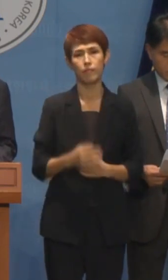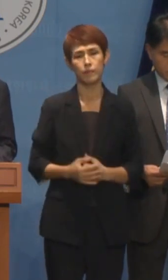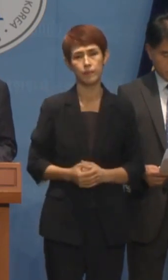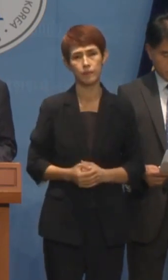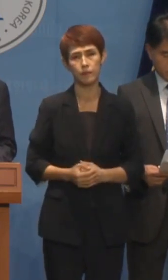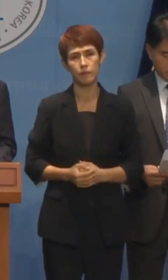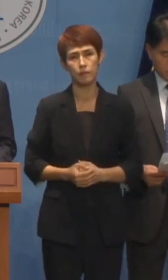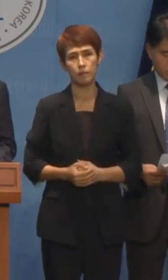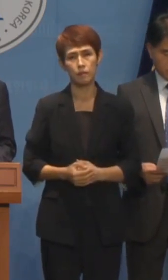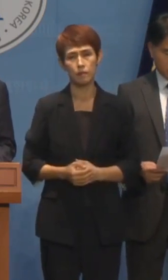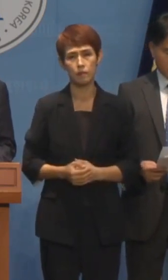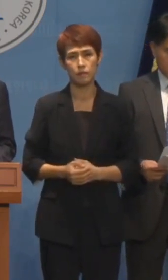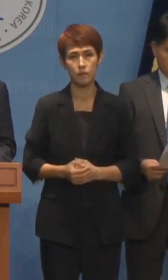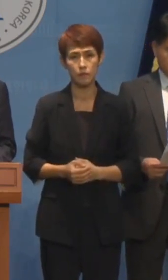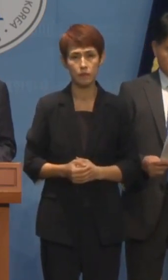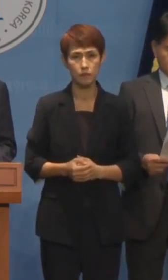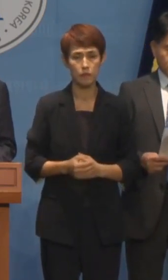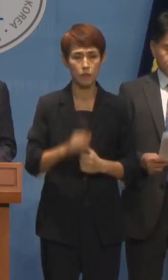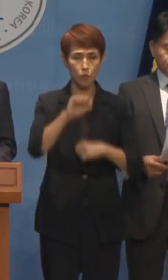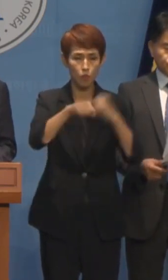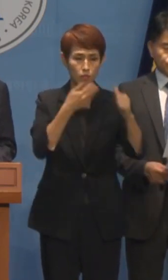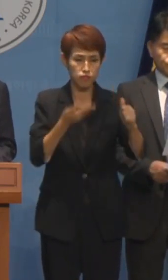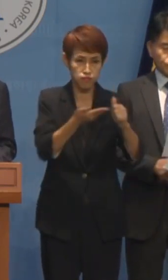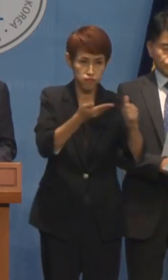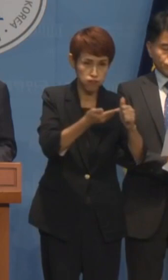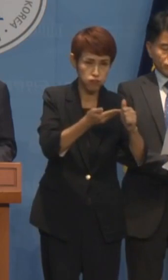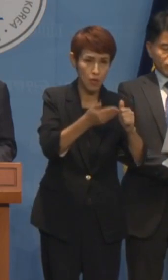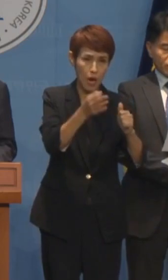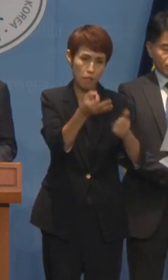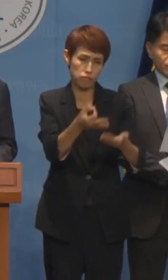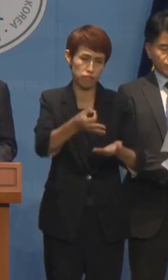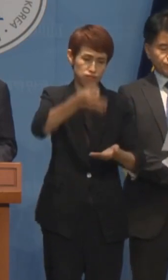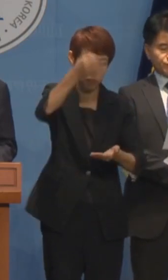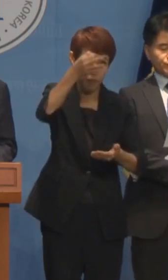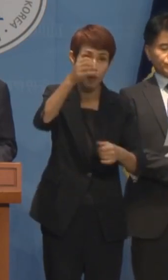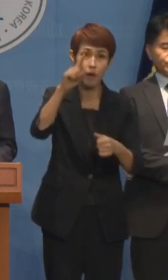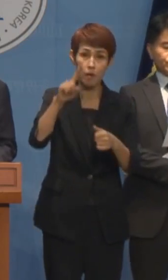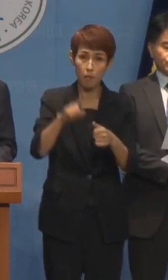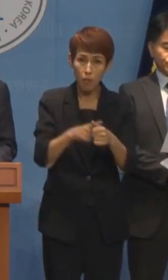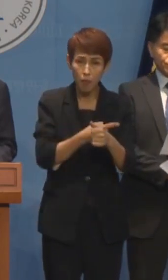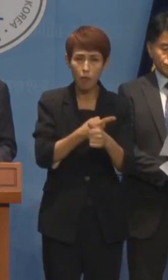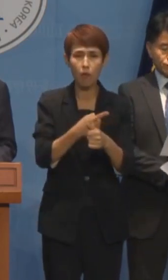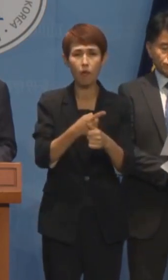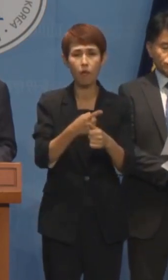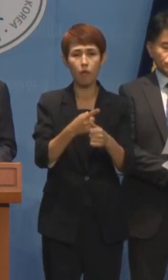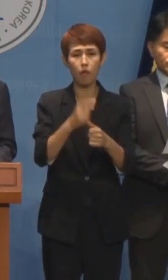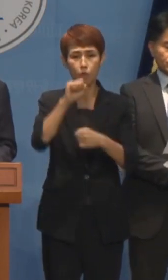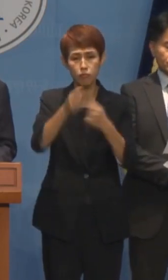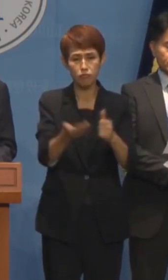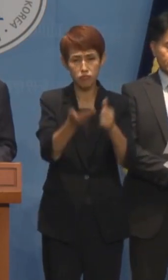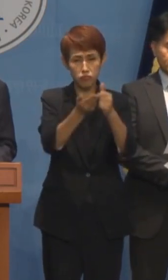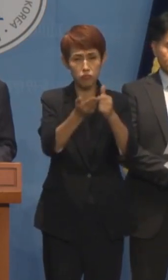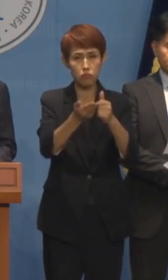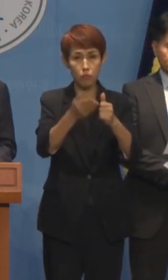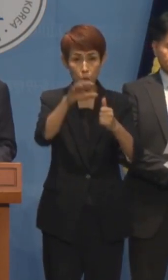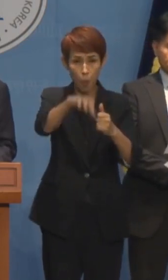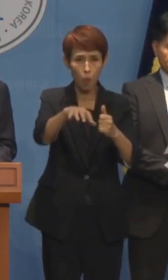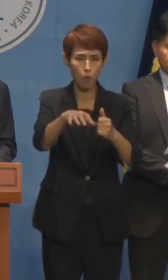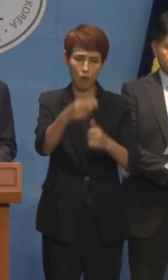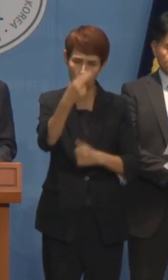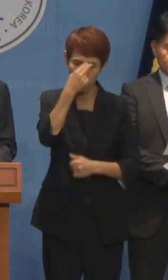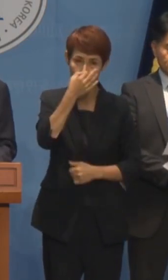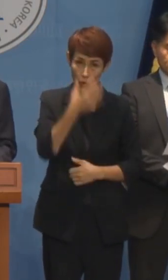사료 가격 폭등으로 축산농가의 경영 악화가 심각함에도 사료 구매 자금 상환 기간